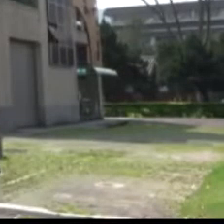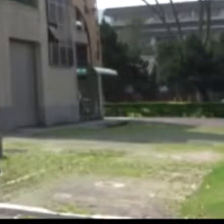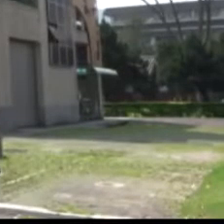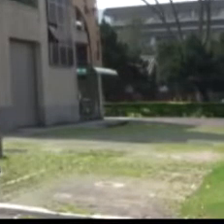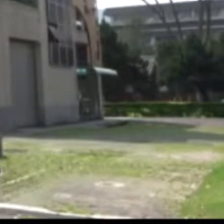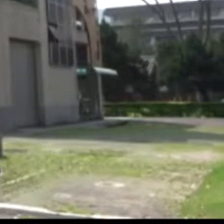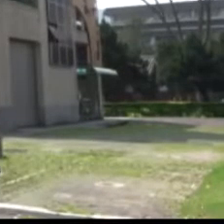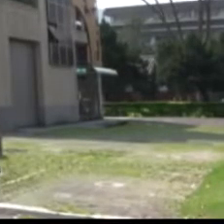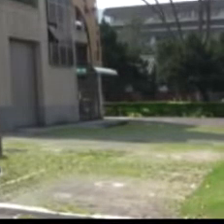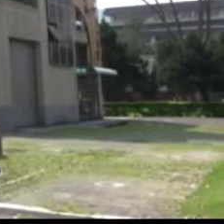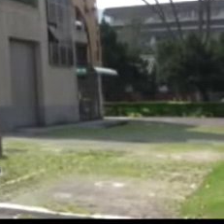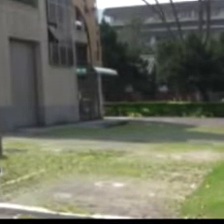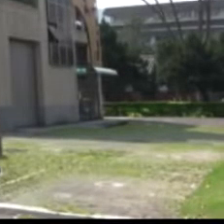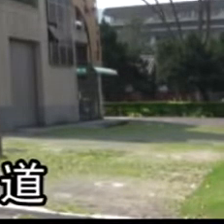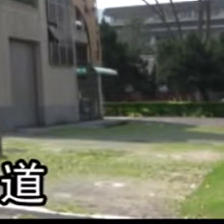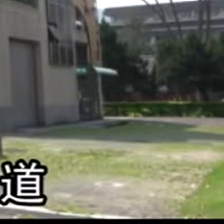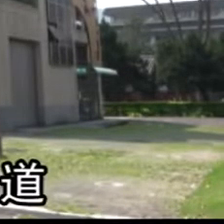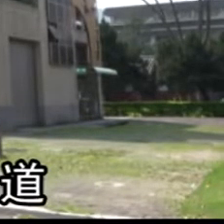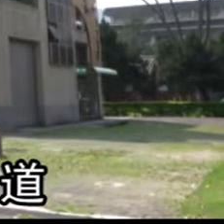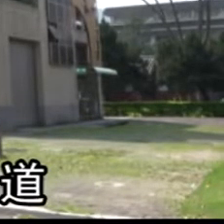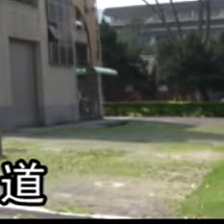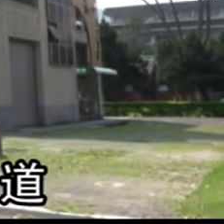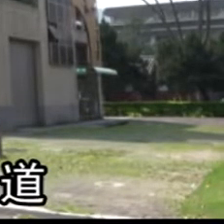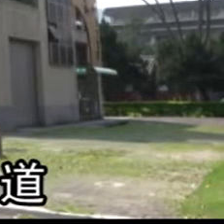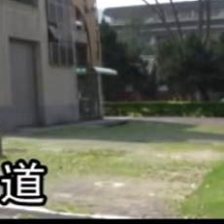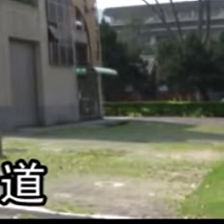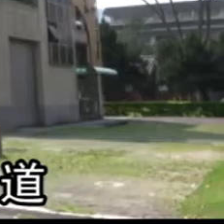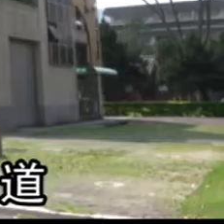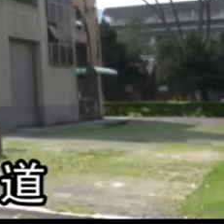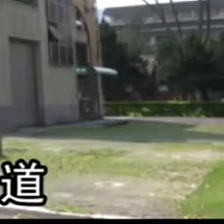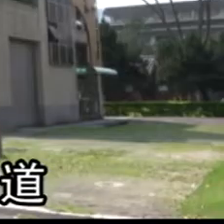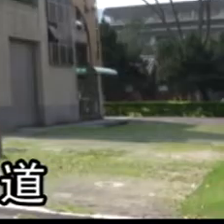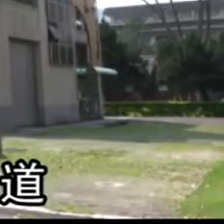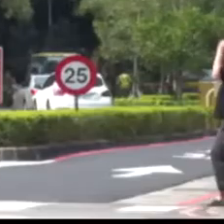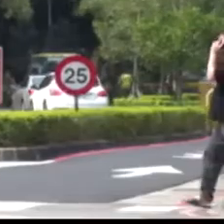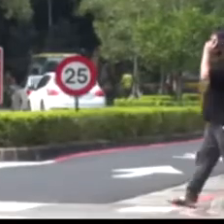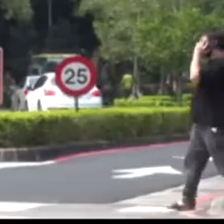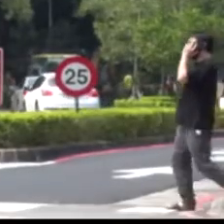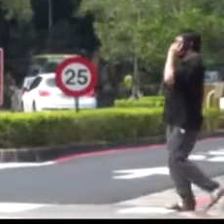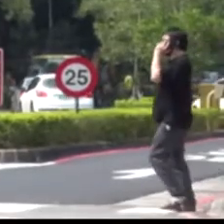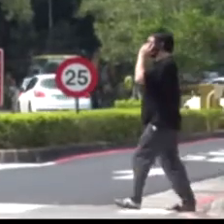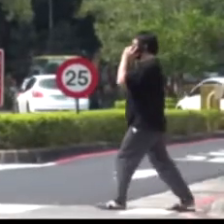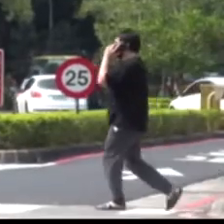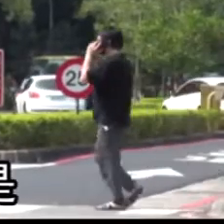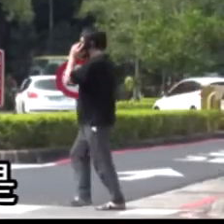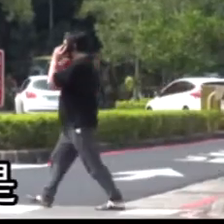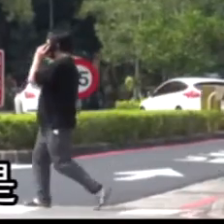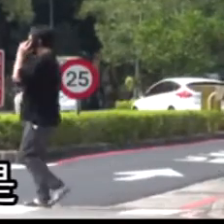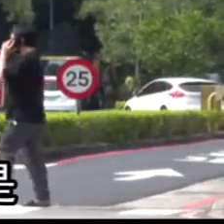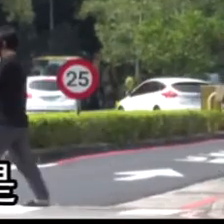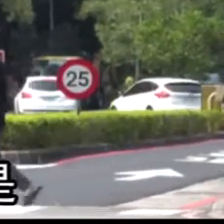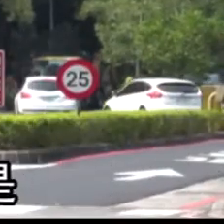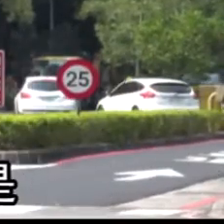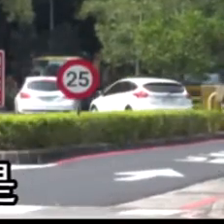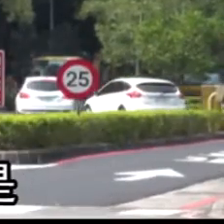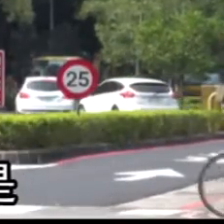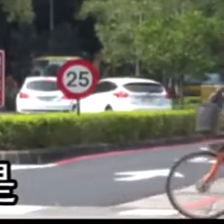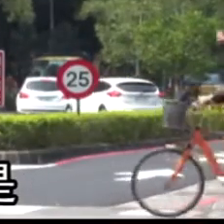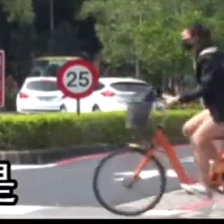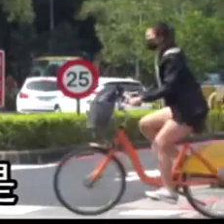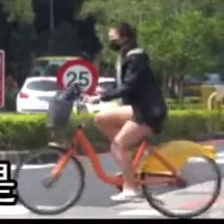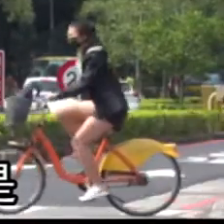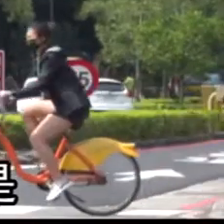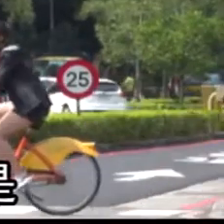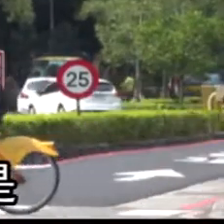为中研院已经有公布相当的资讯给外界知道。那台大我所了解的